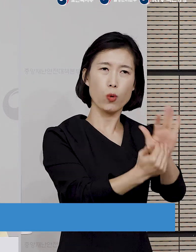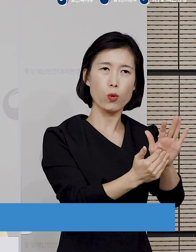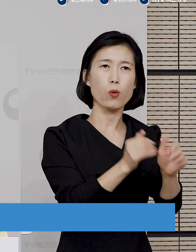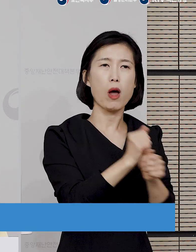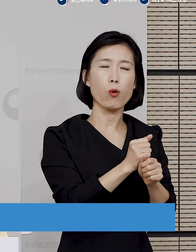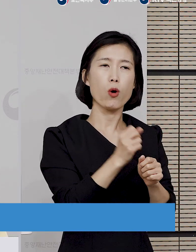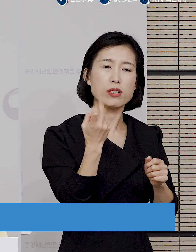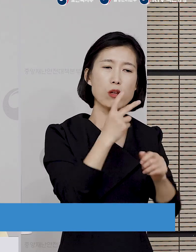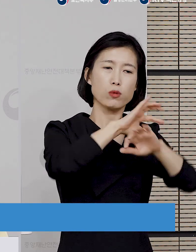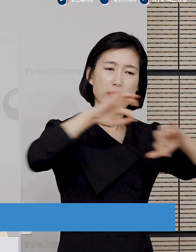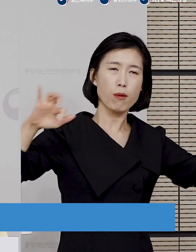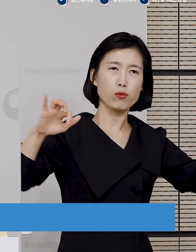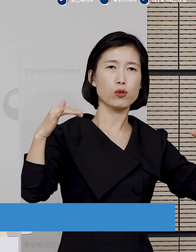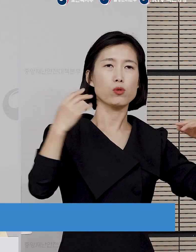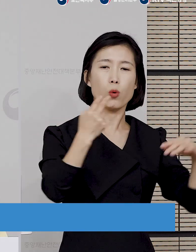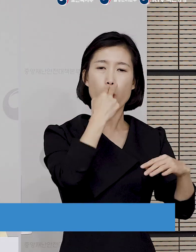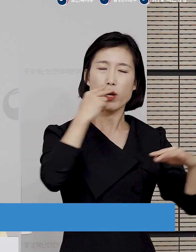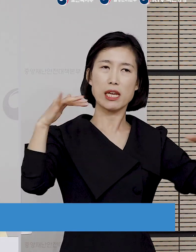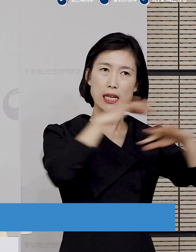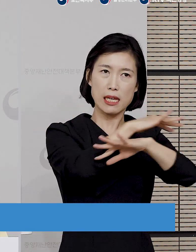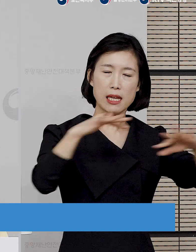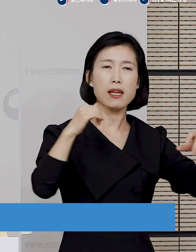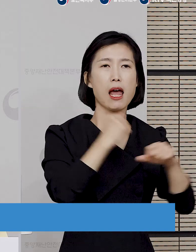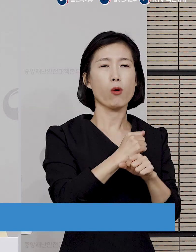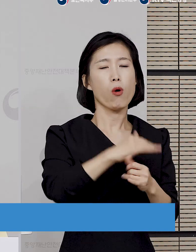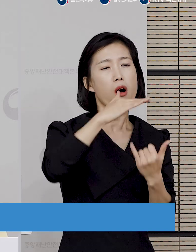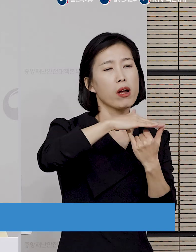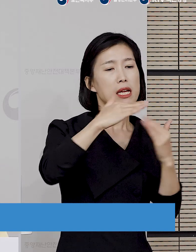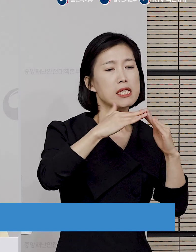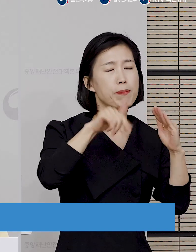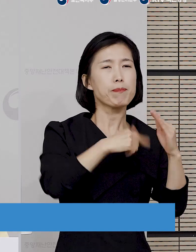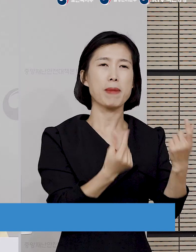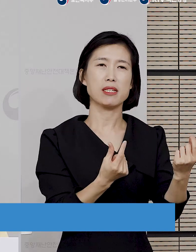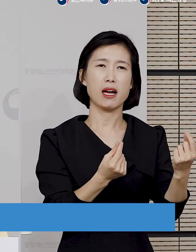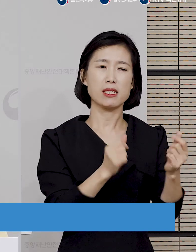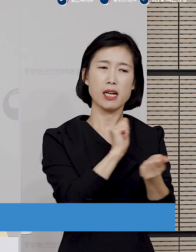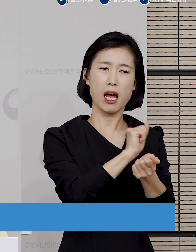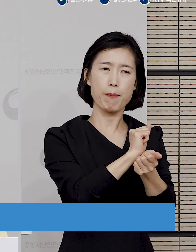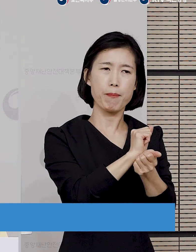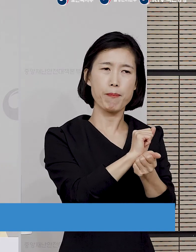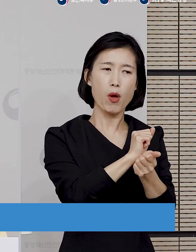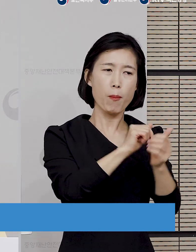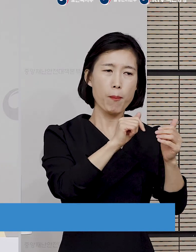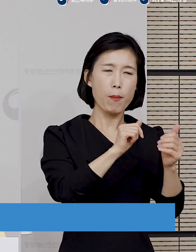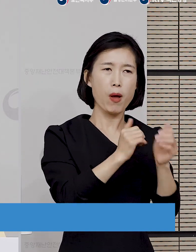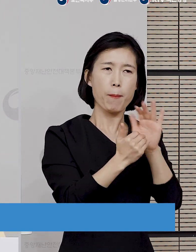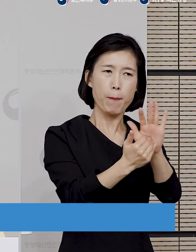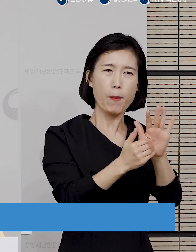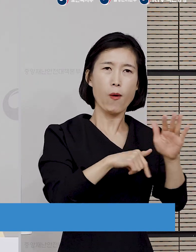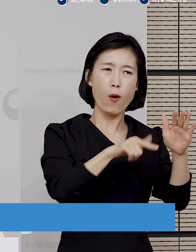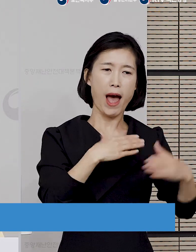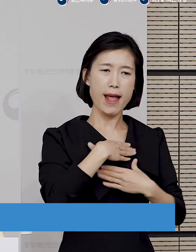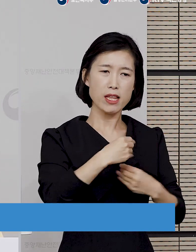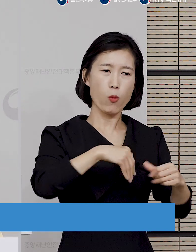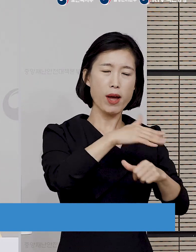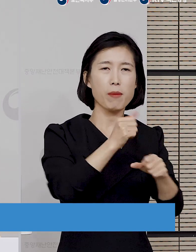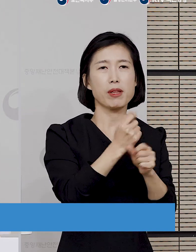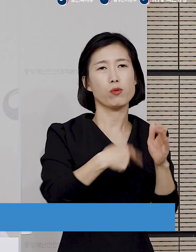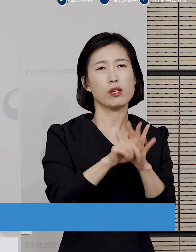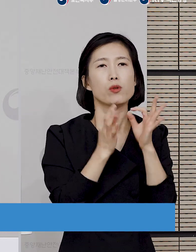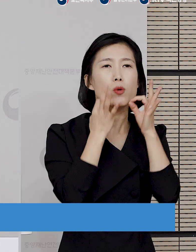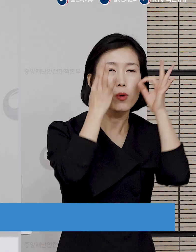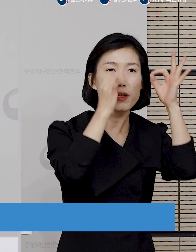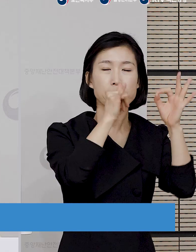소독하고 주기적으로 환기를 실시하는 등 어디니 집도 감염병 예방 으로부터 안전한 환경을 갖출 수 있도록